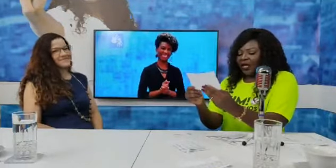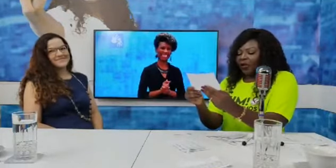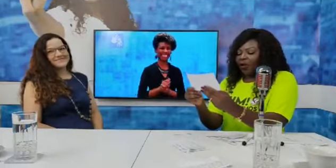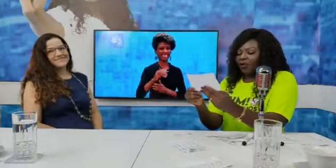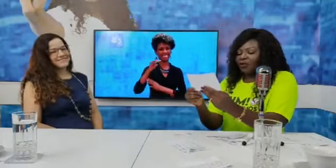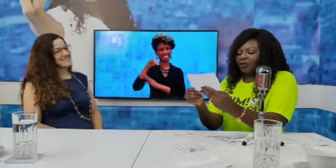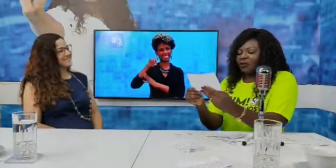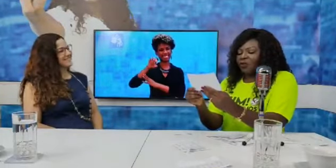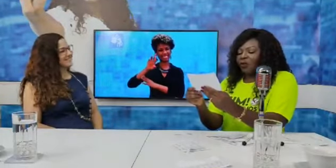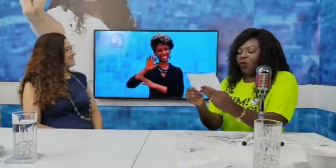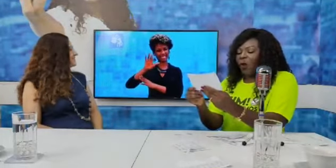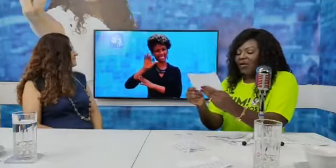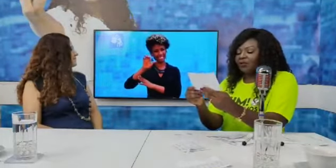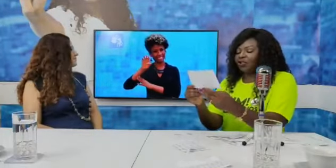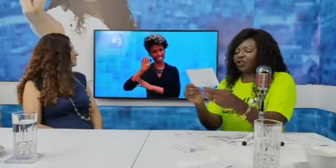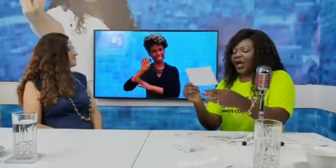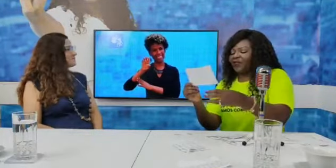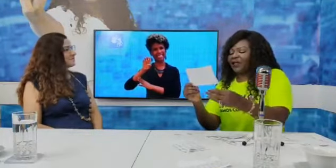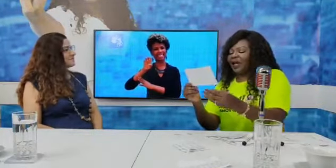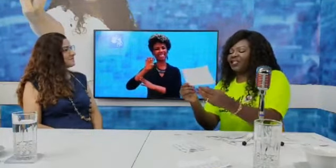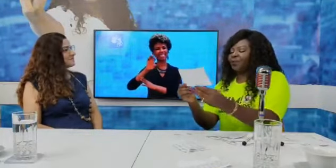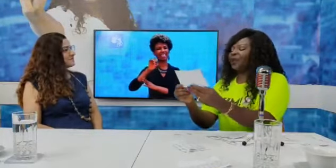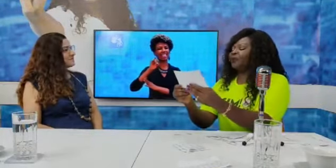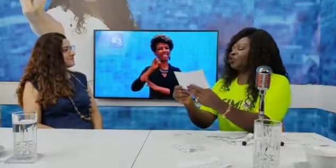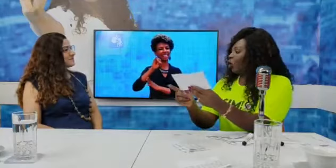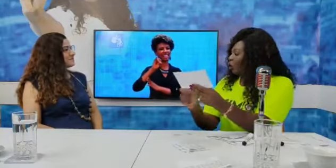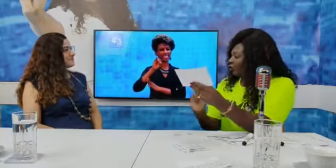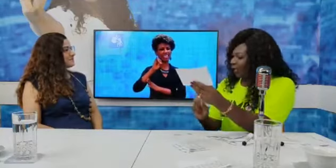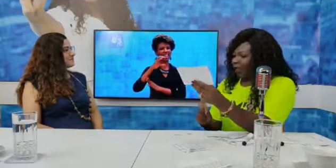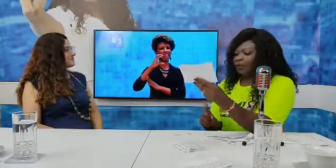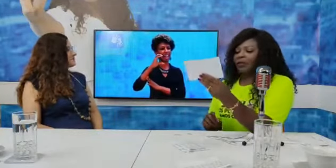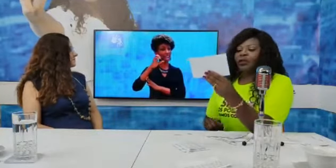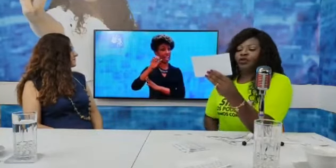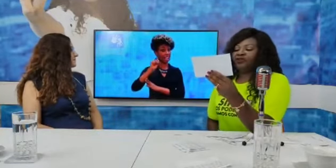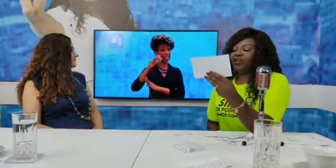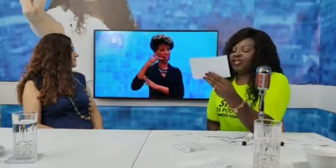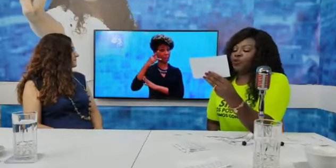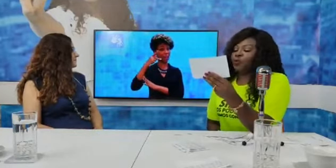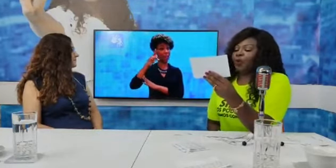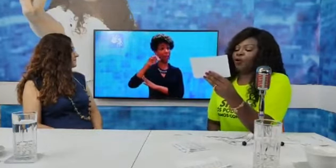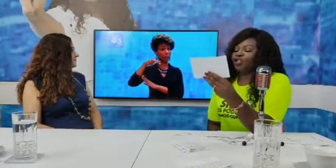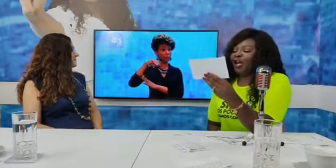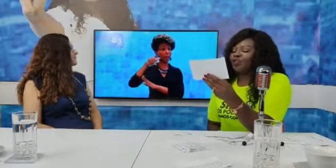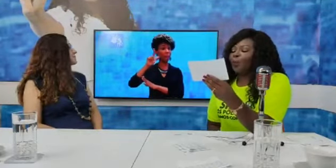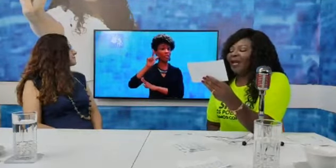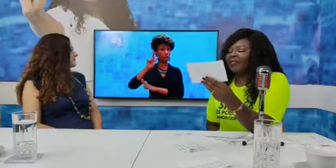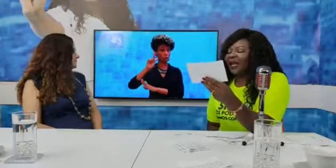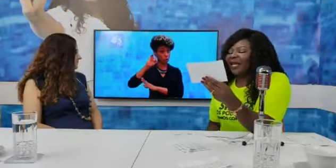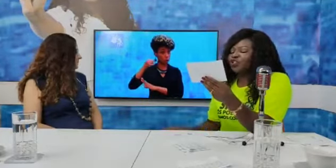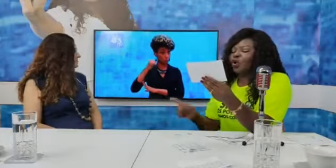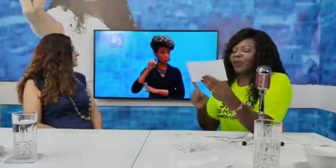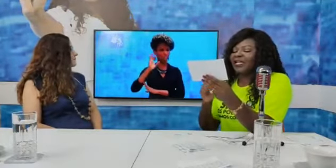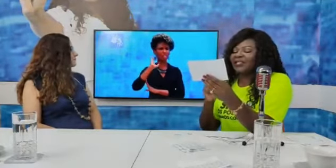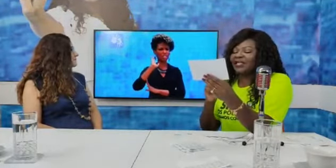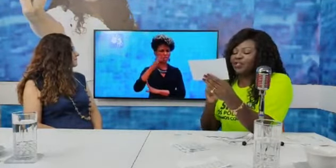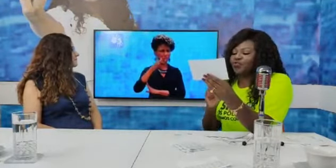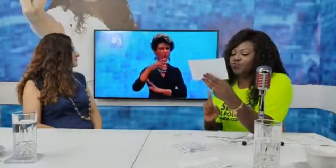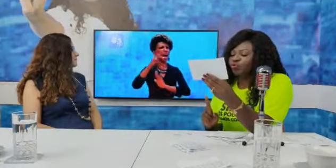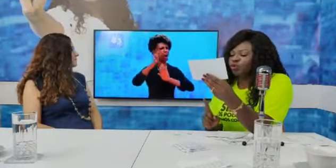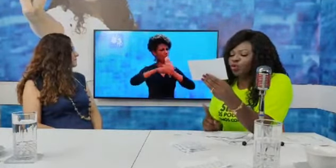Meire Queiroz, quando estava na SPMJ, fiz um projeto para tratar sobre